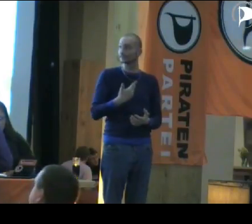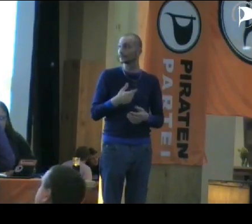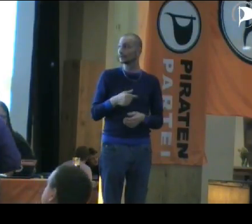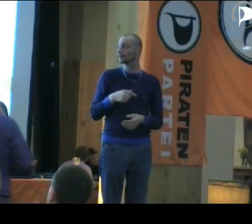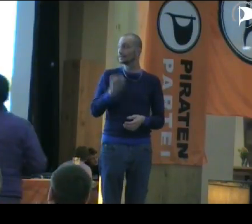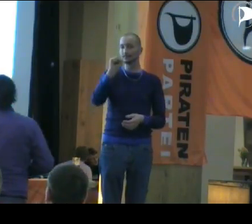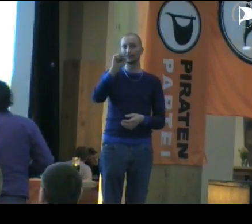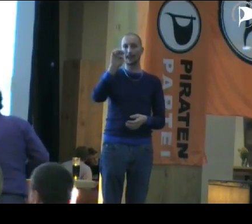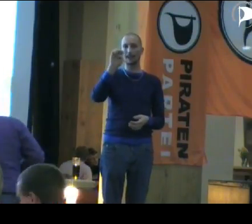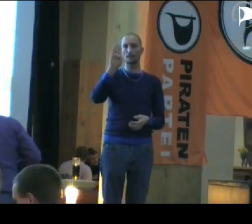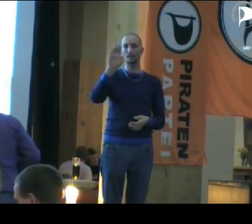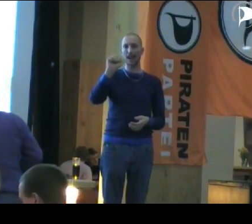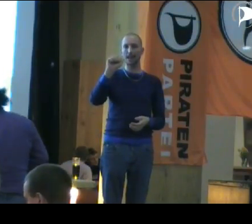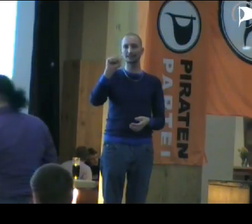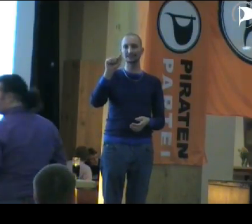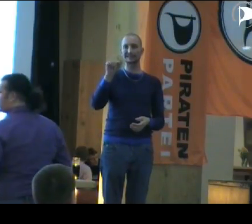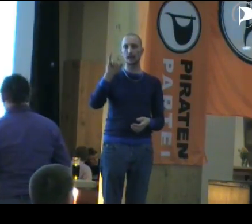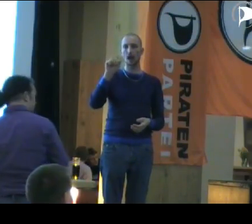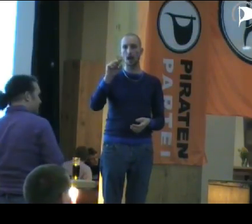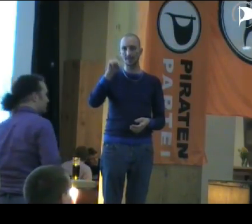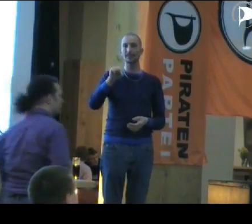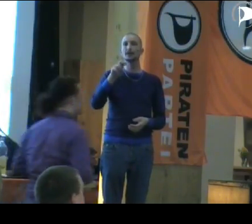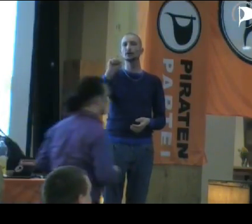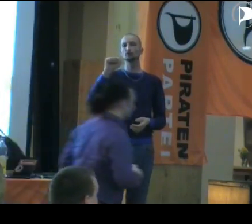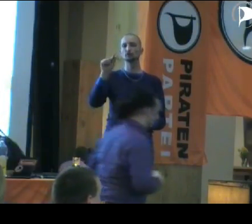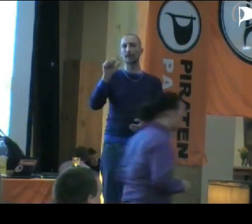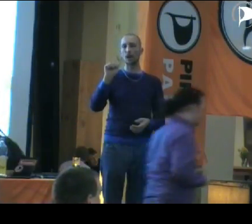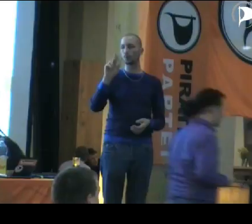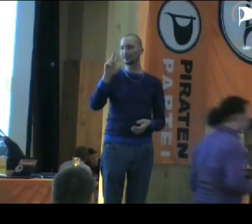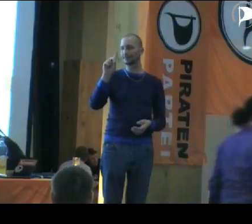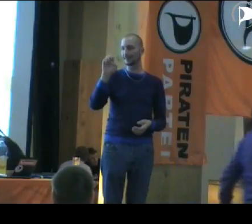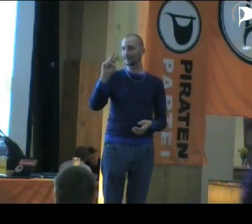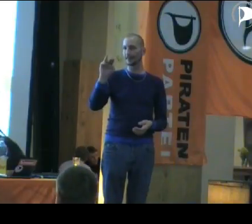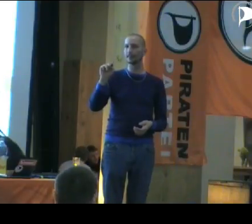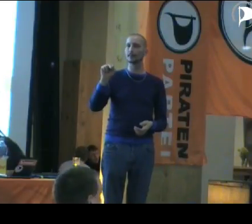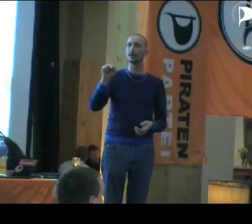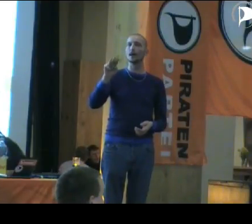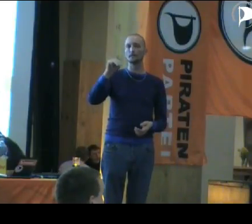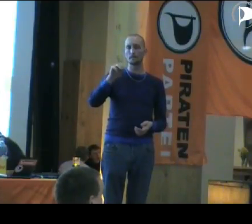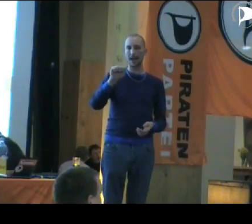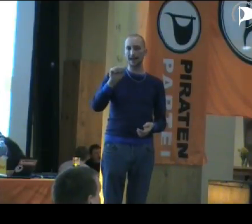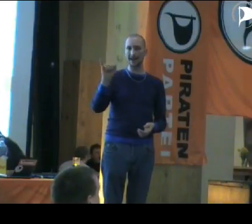kandidat ist gibt zu ja und ich hoffe ihr habt noch einen drauf geachtet erst an zu